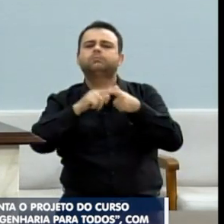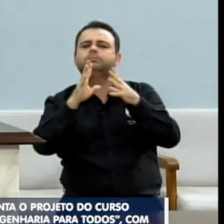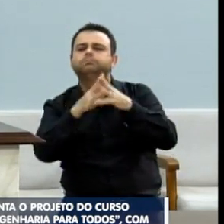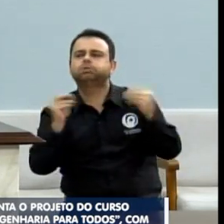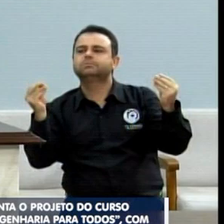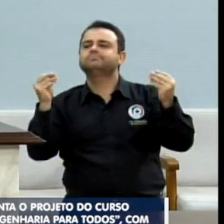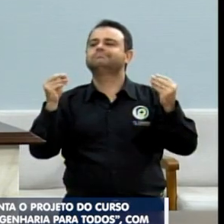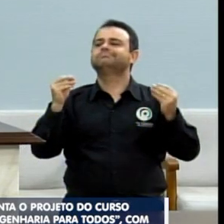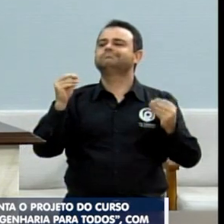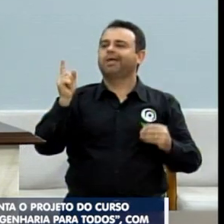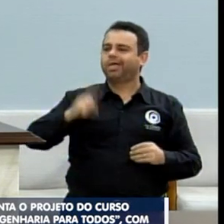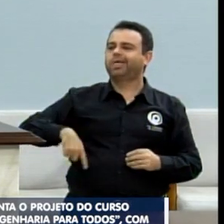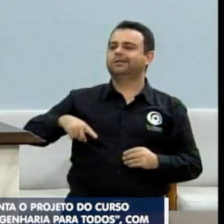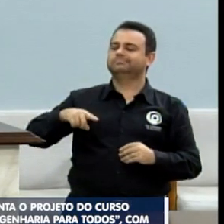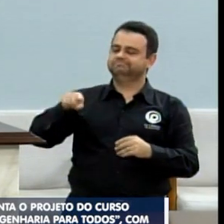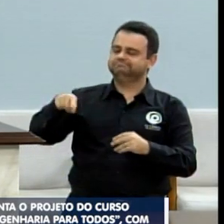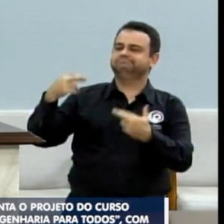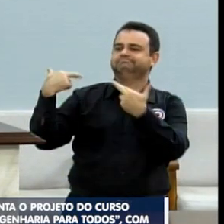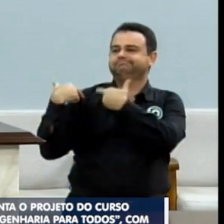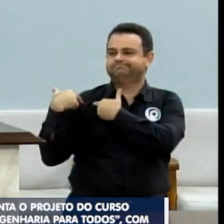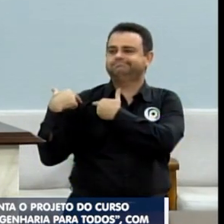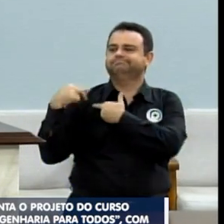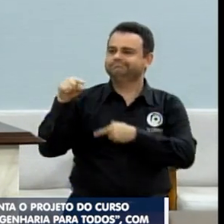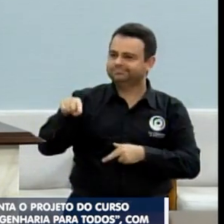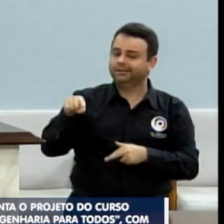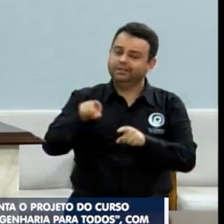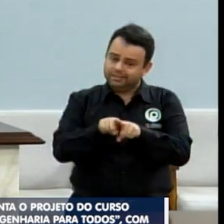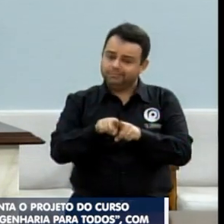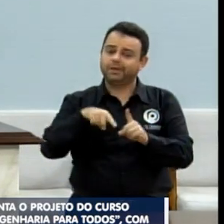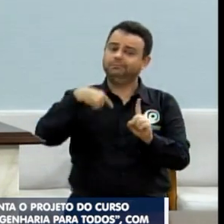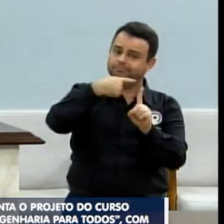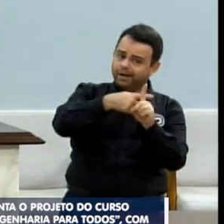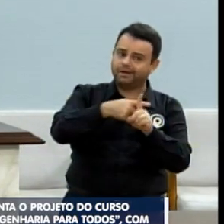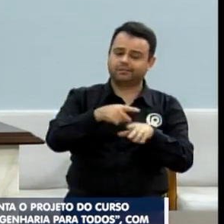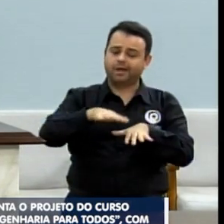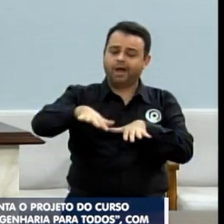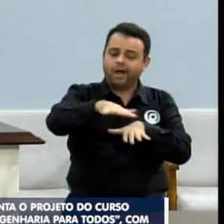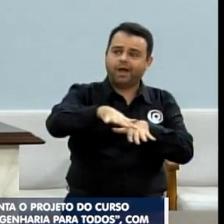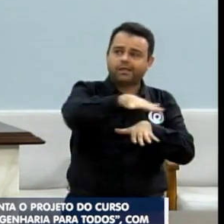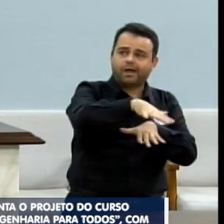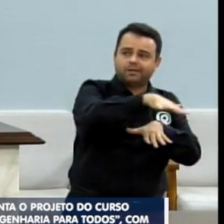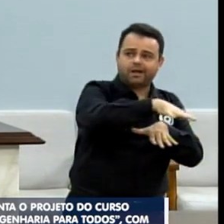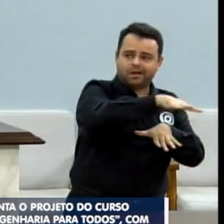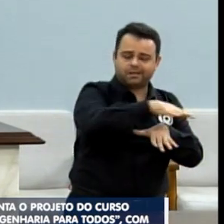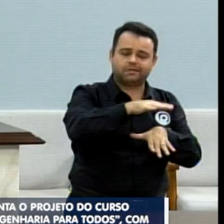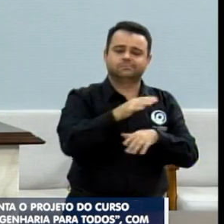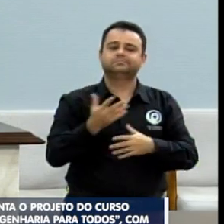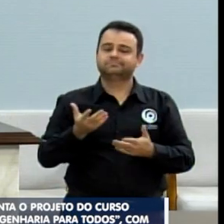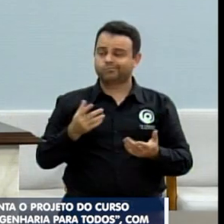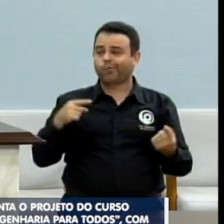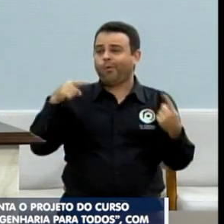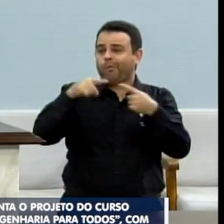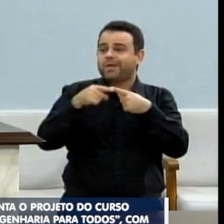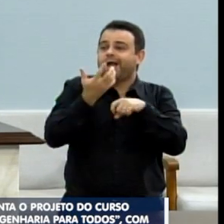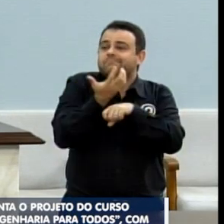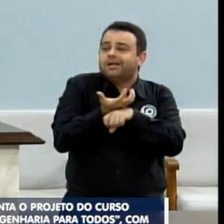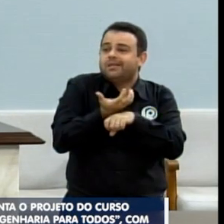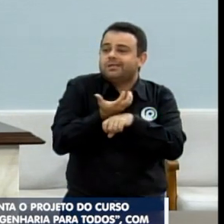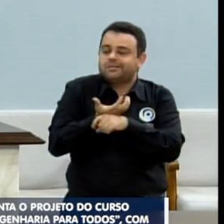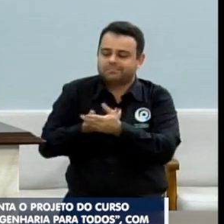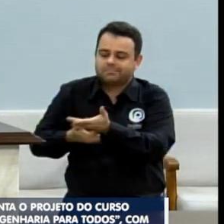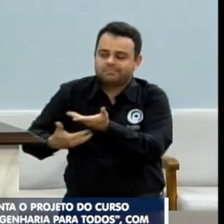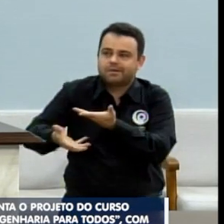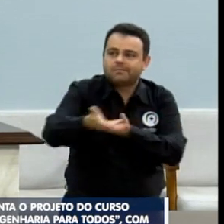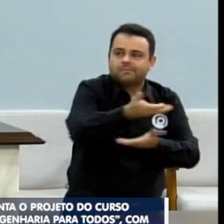da comunidade junto com as outras áreas. É por isso que esses projetos transdisciplinar e